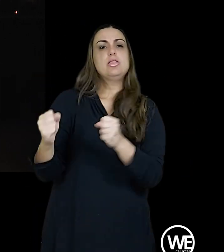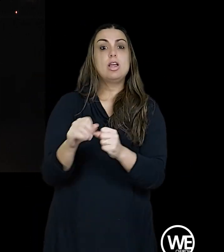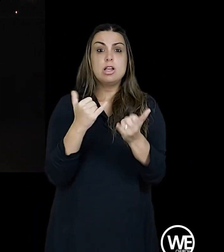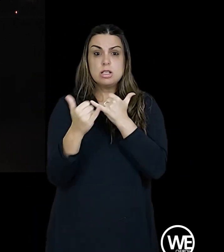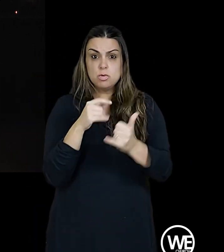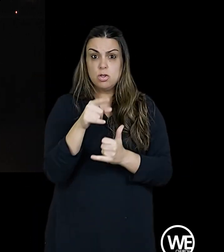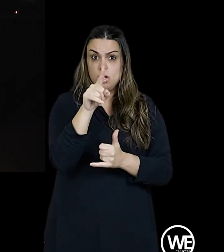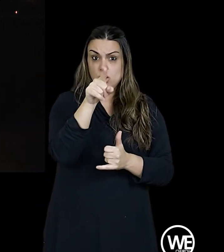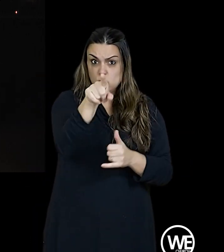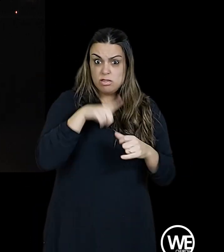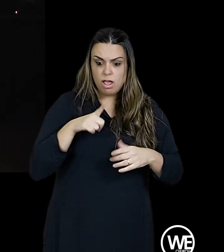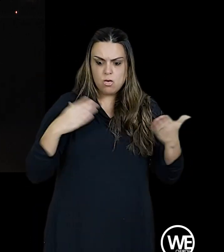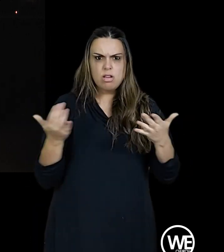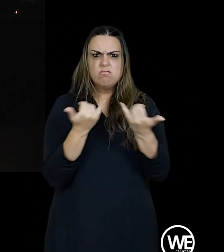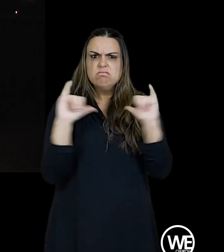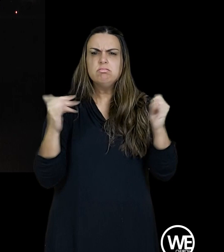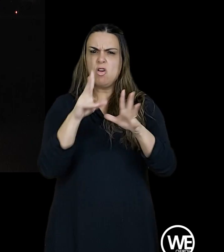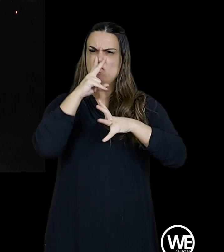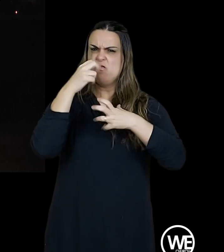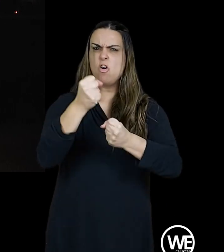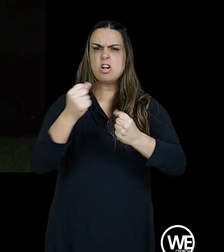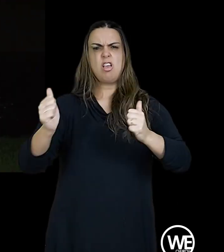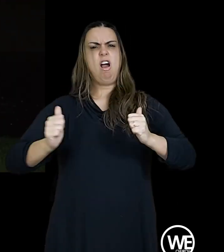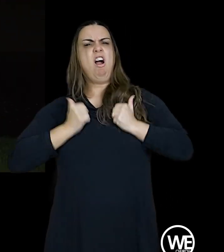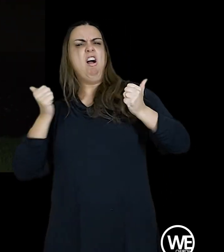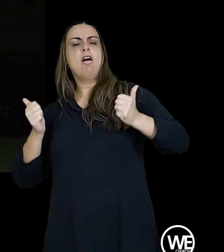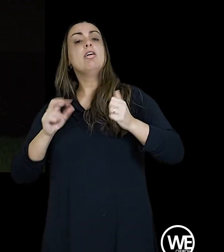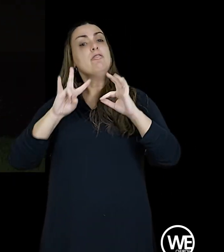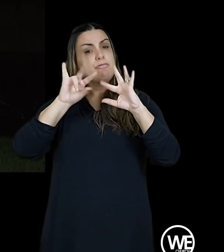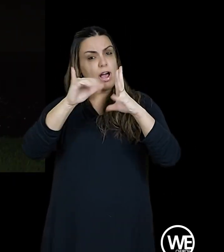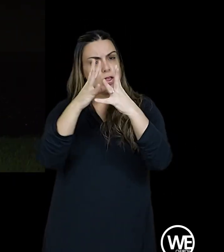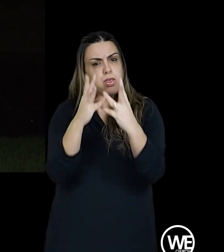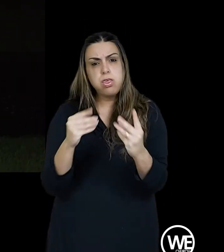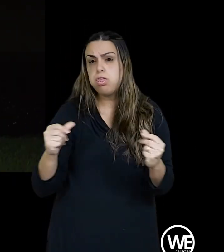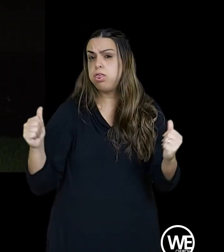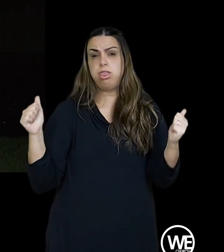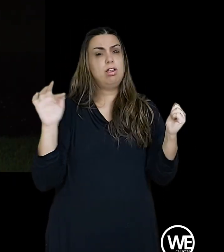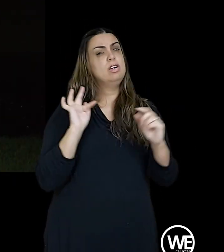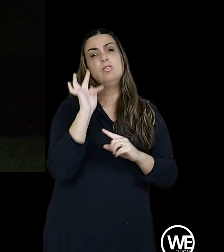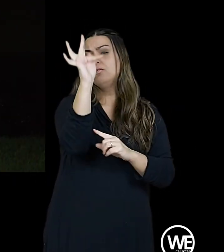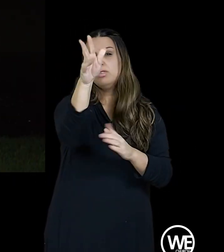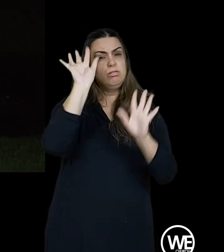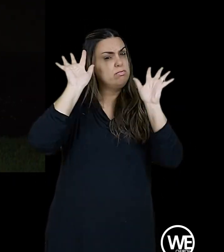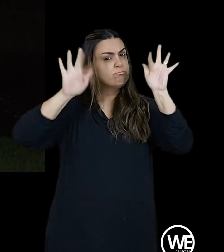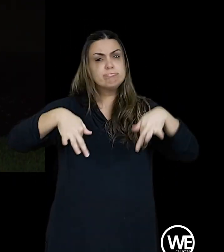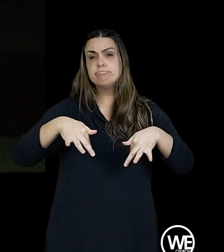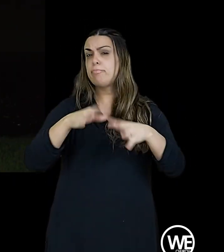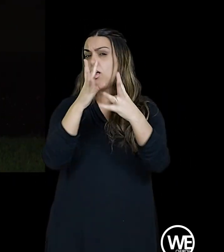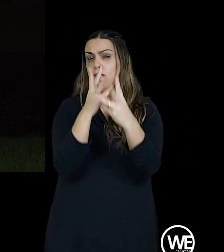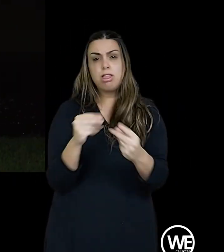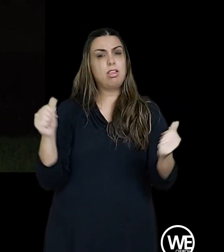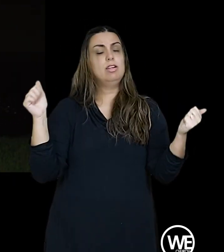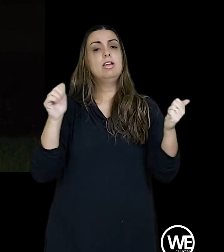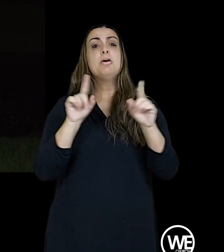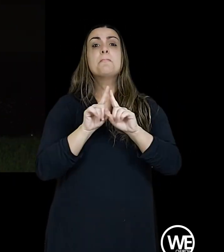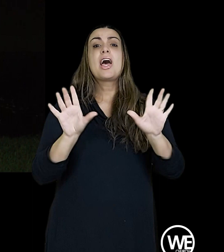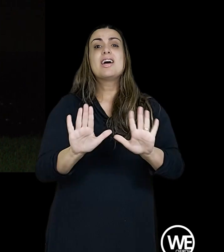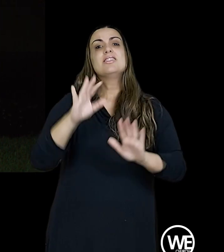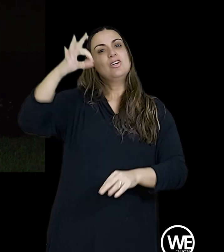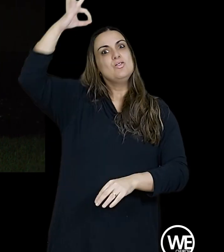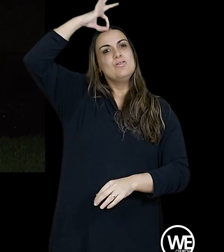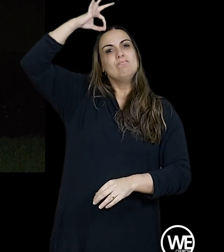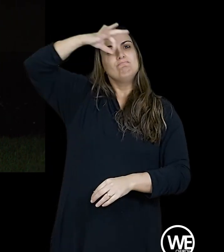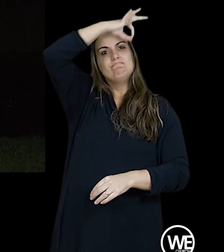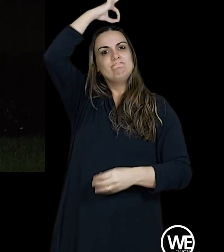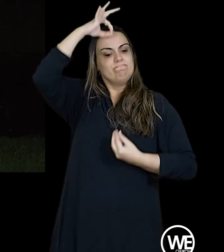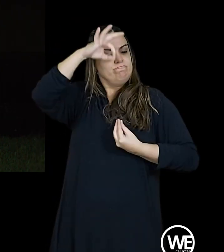de poder, de força, isso vai passar. Ele quer que nós entendamos que o Espírito que habita em nós é o que faz toda a diferença na